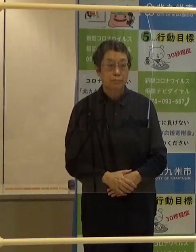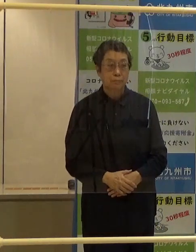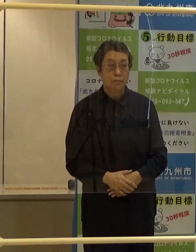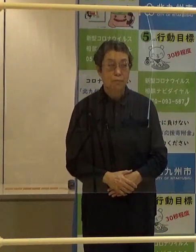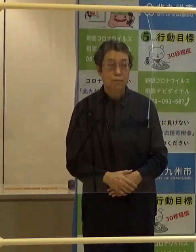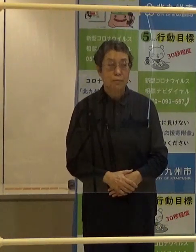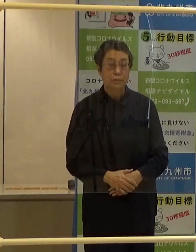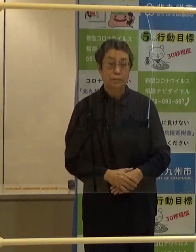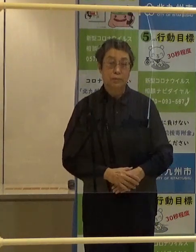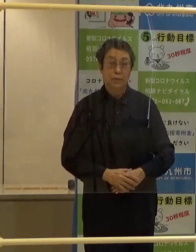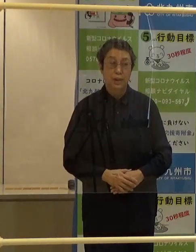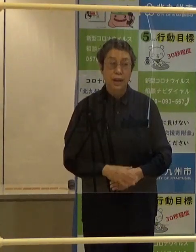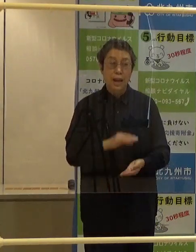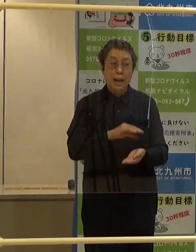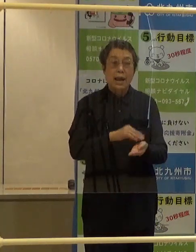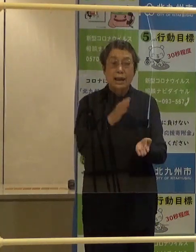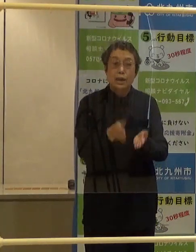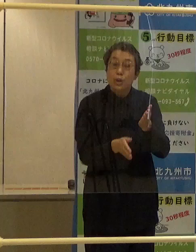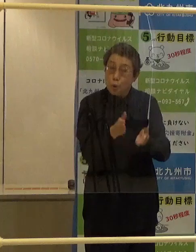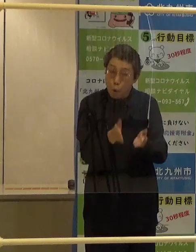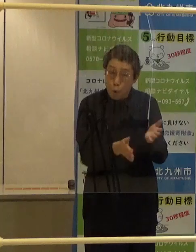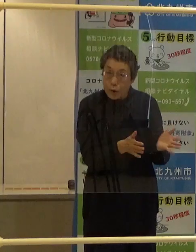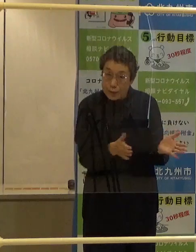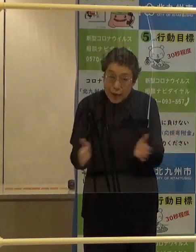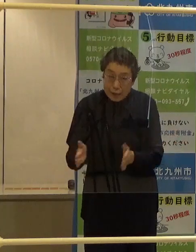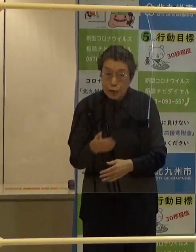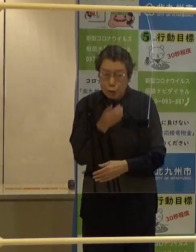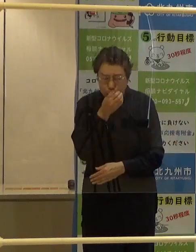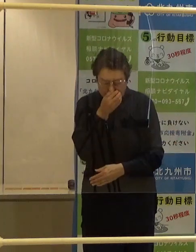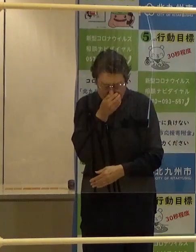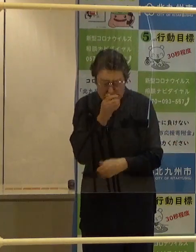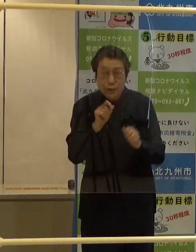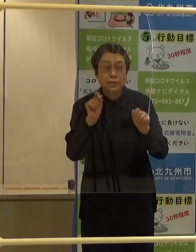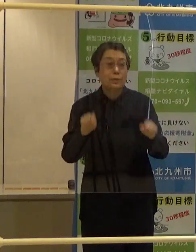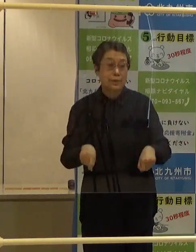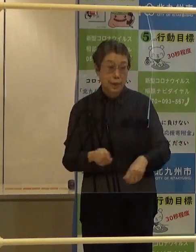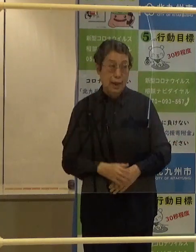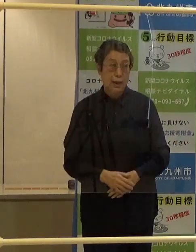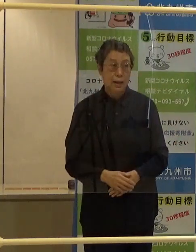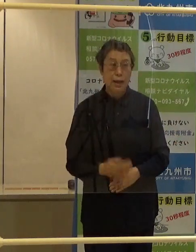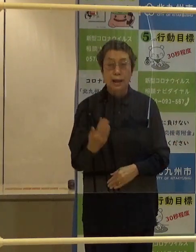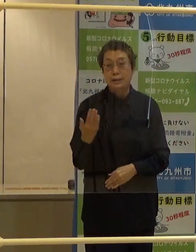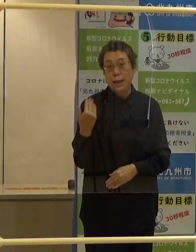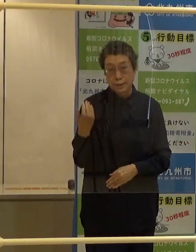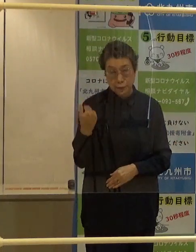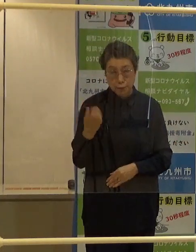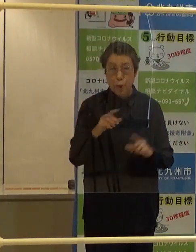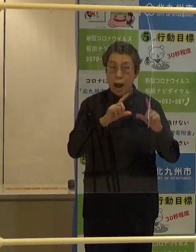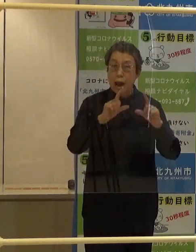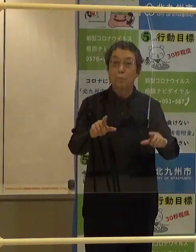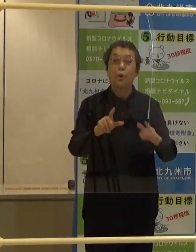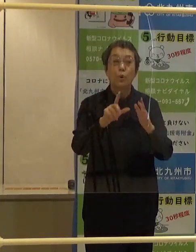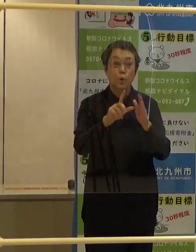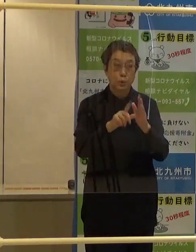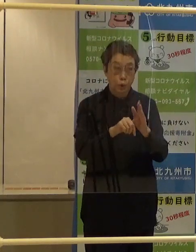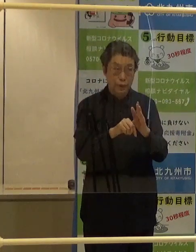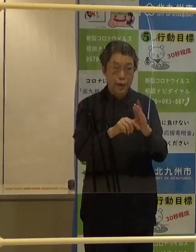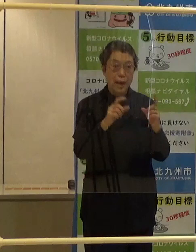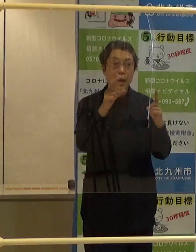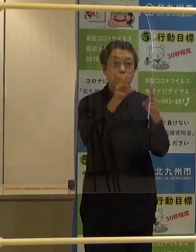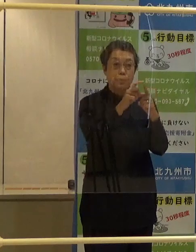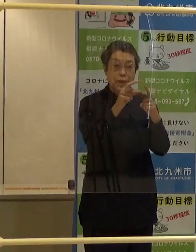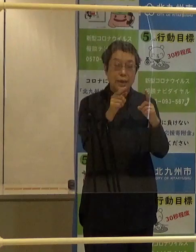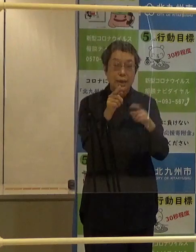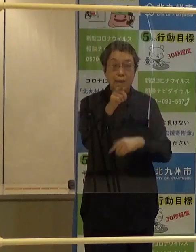あと、すみません、医療体制の充実の関係なんですけれども、先日の会見で、PCR 検査